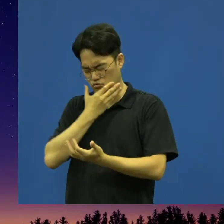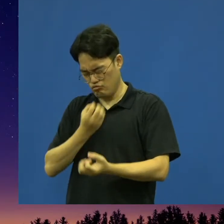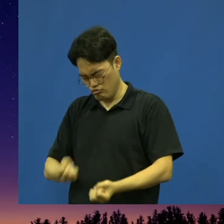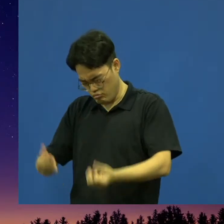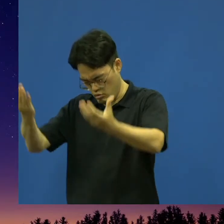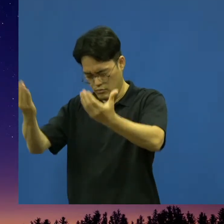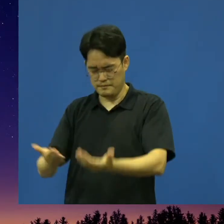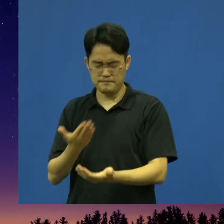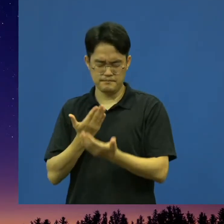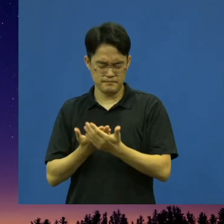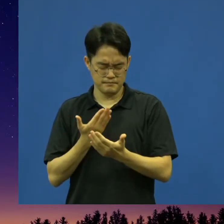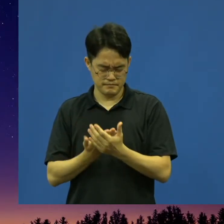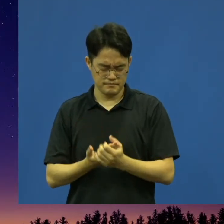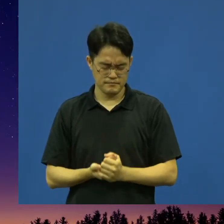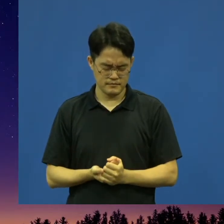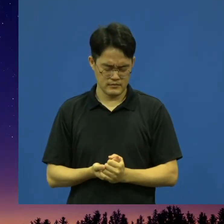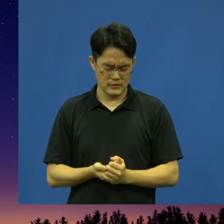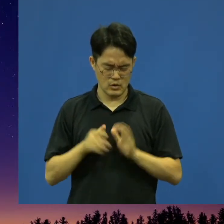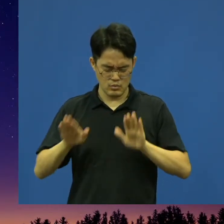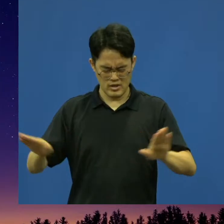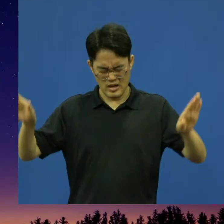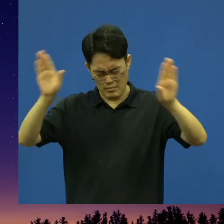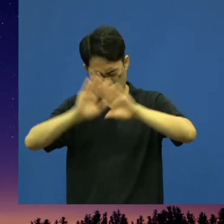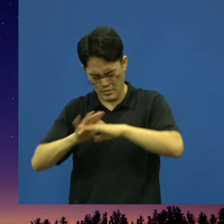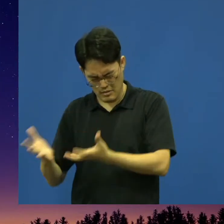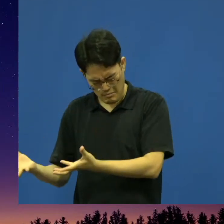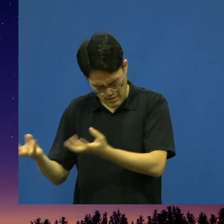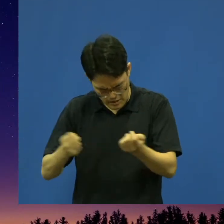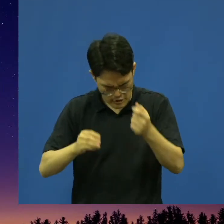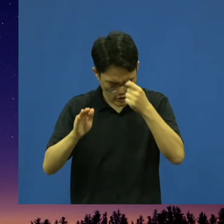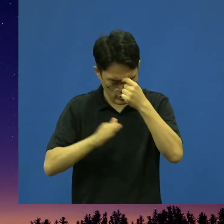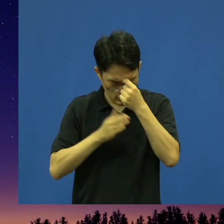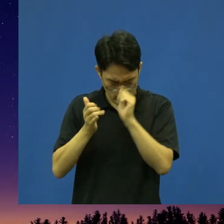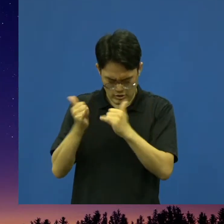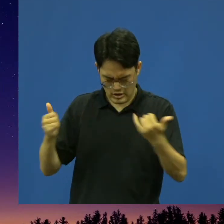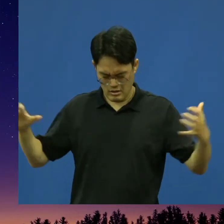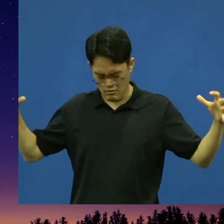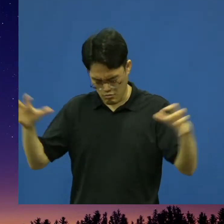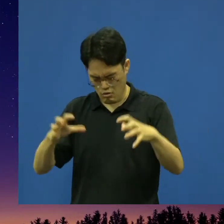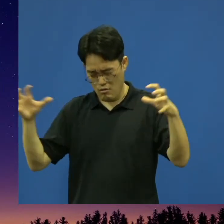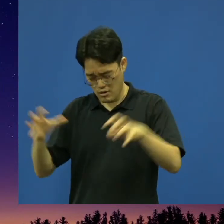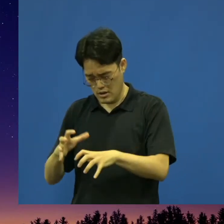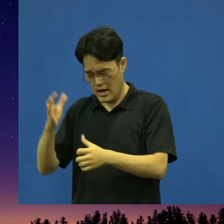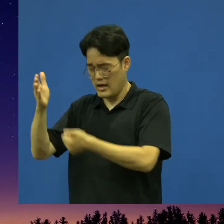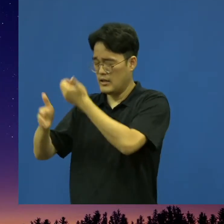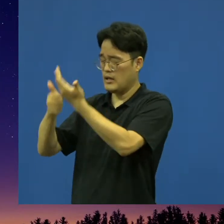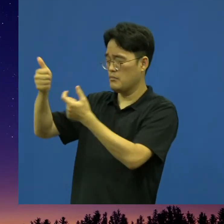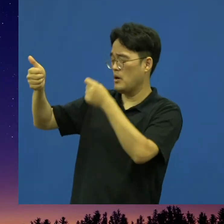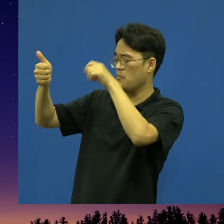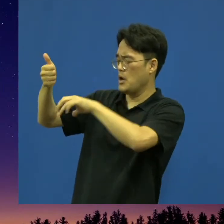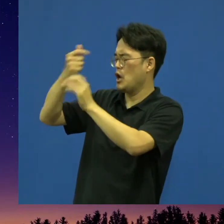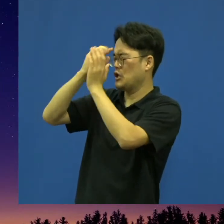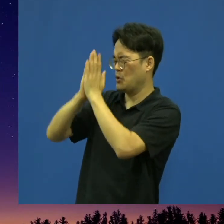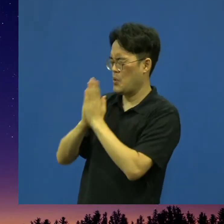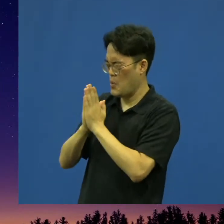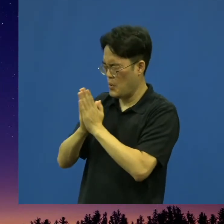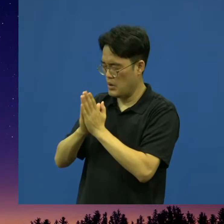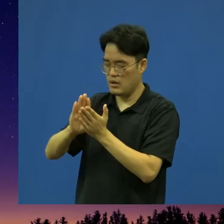주십시오. 이 밤에 이렇게 많은 교우들이 모여서 하나님 앞에 기도할 때에